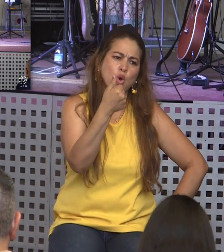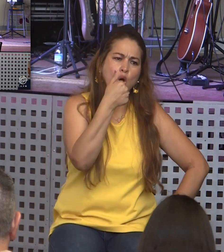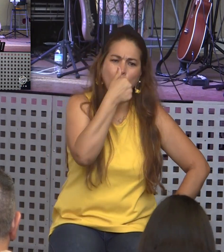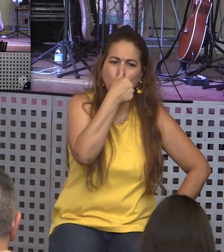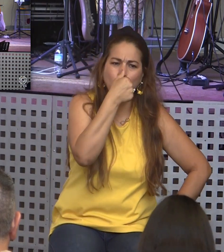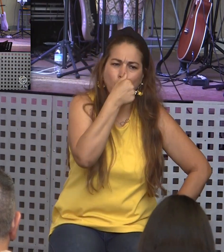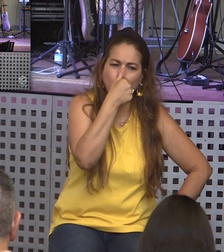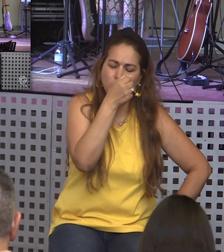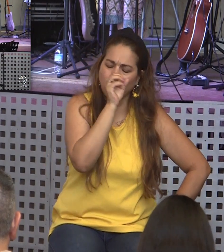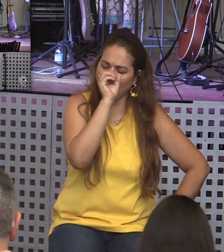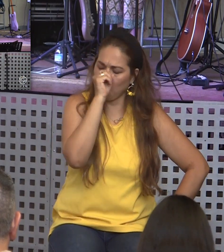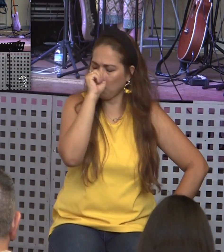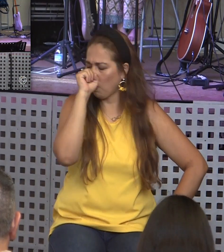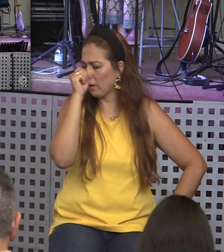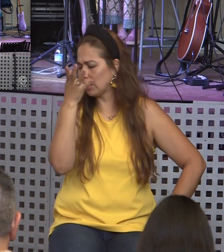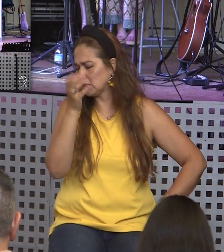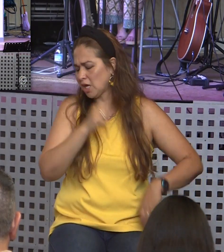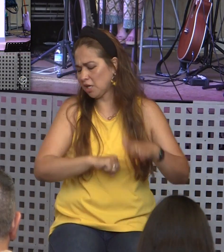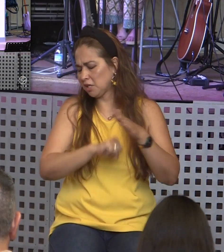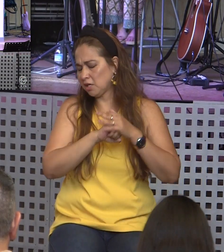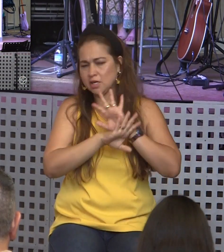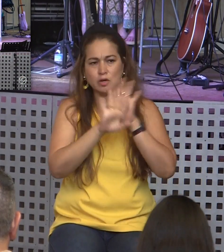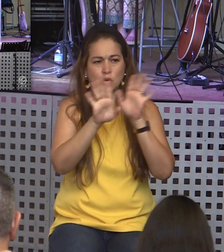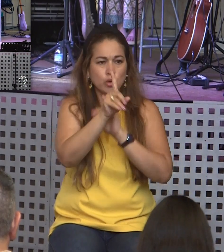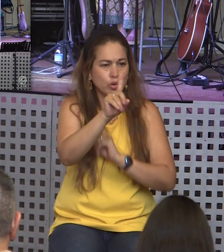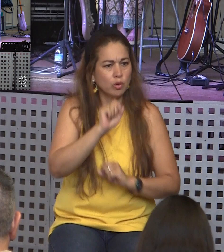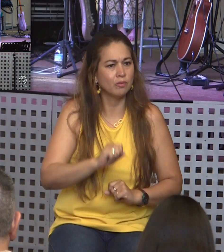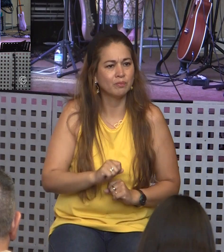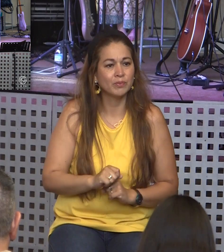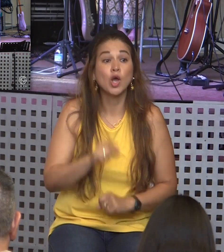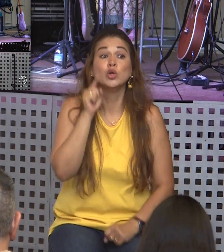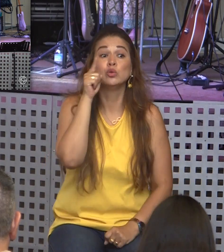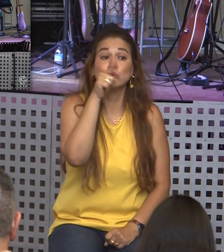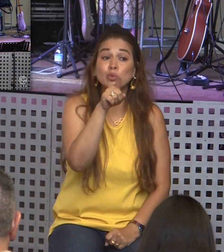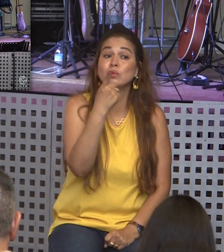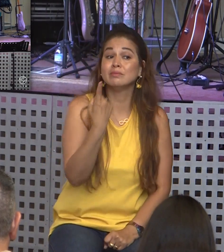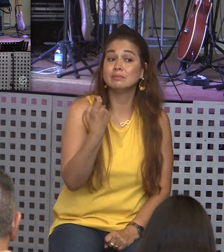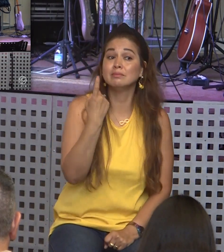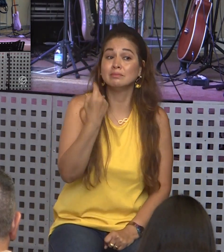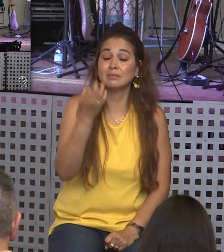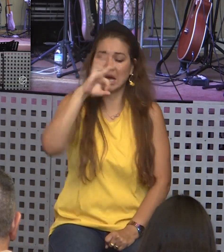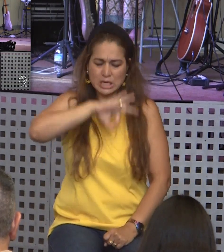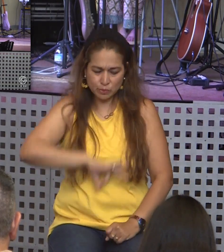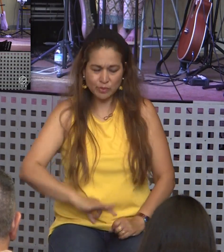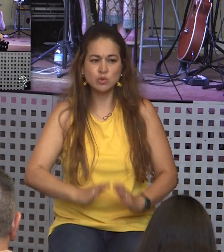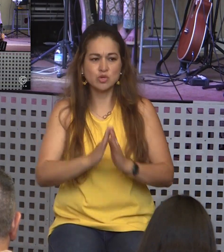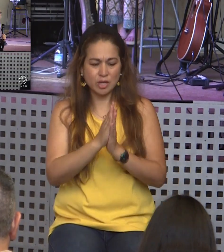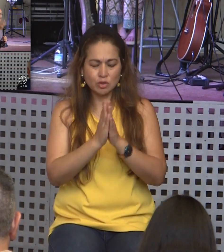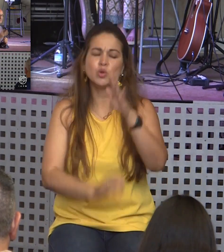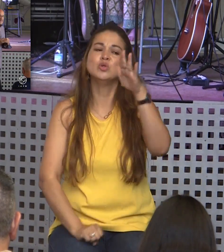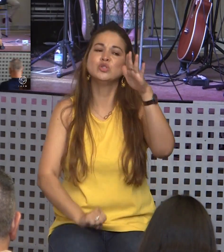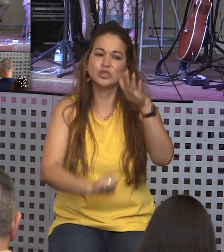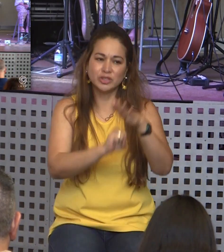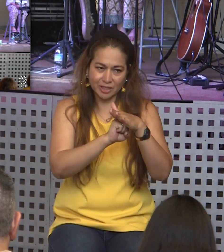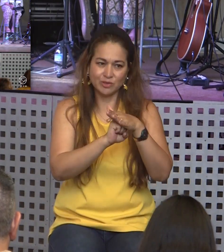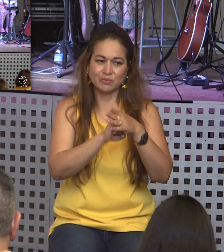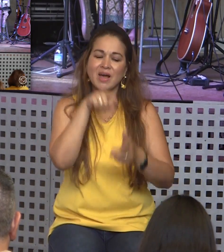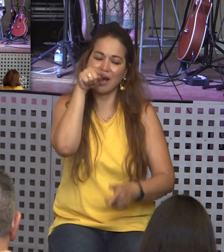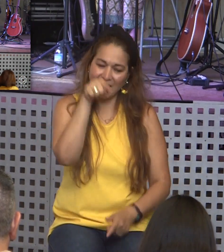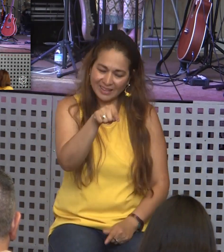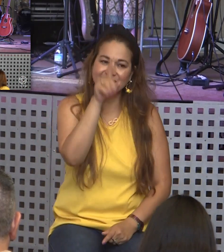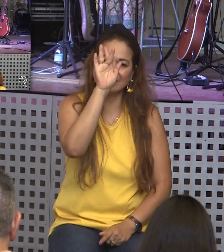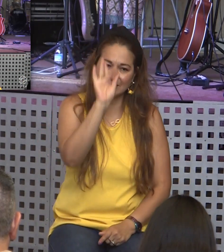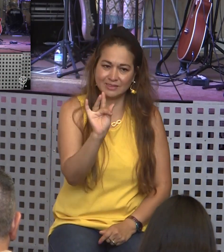Santo. ¿Tú has visto cómo Pablo ve a la gente? No les dice, Efesios, ¿qué estáis haciendo? ¿A